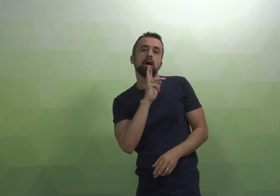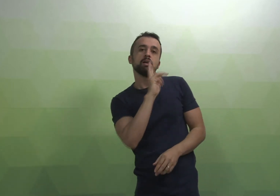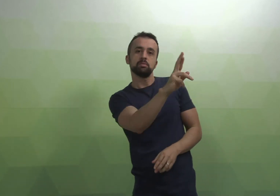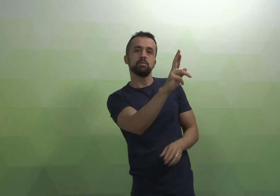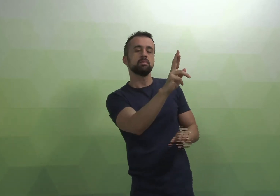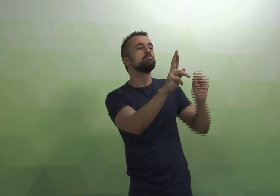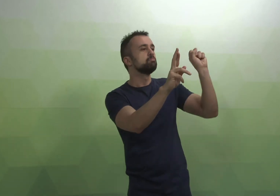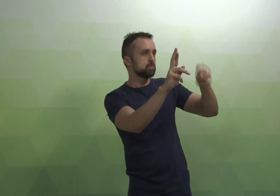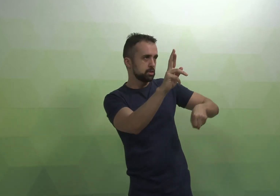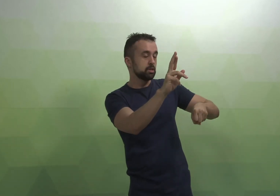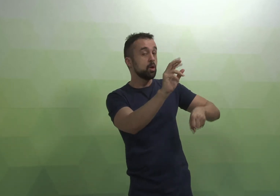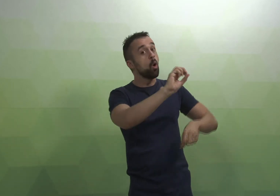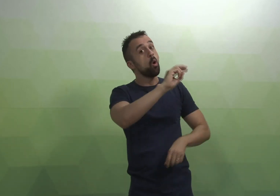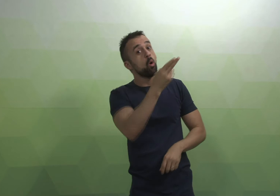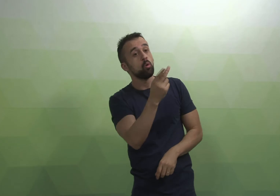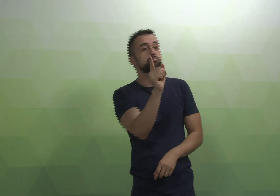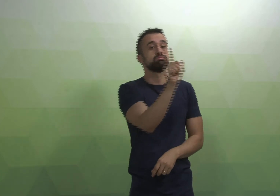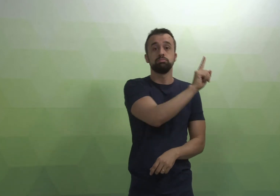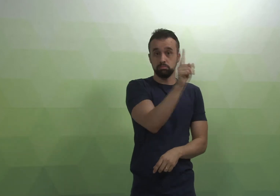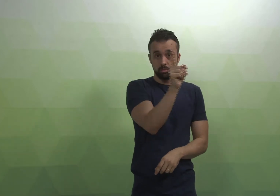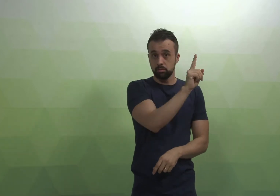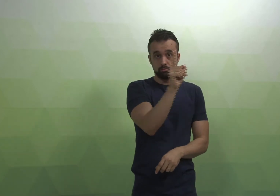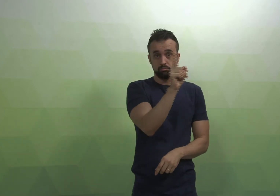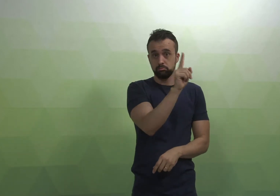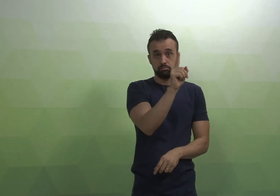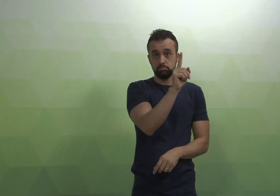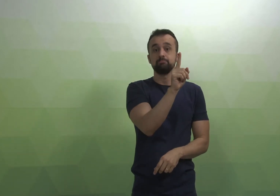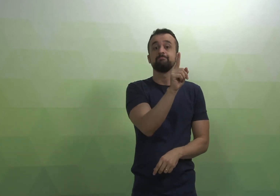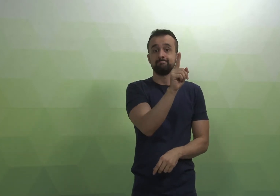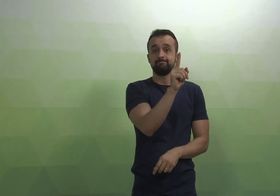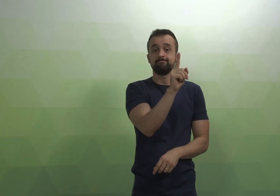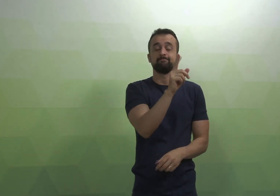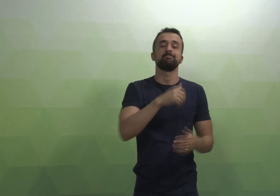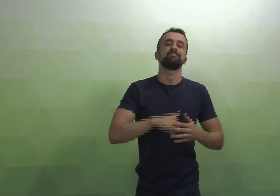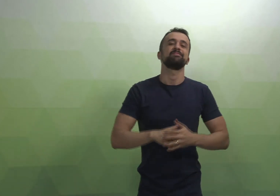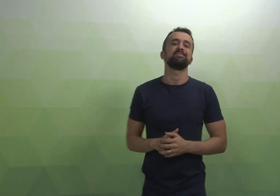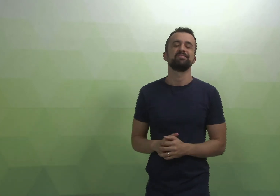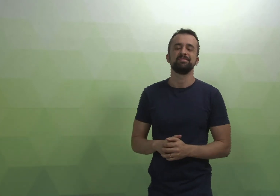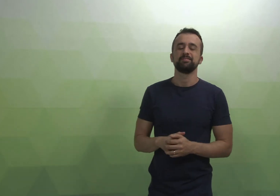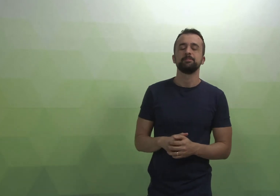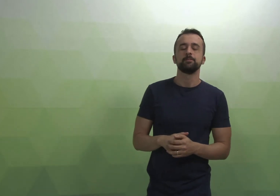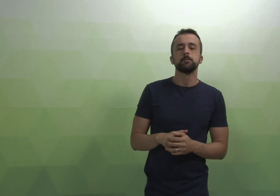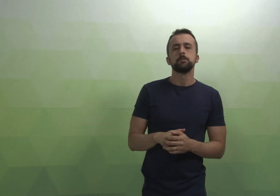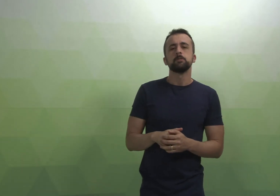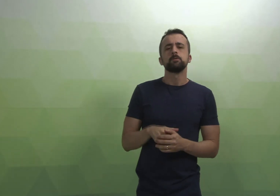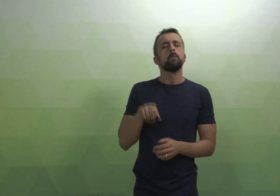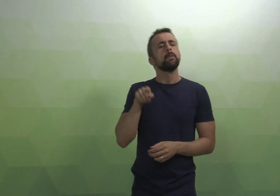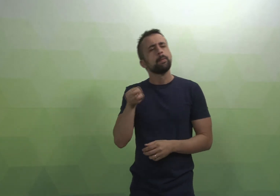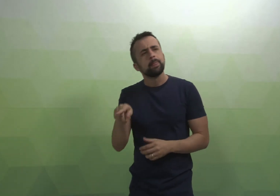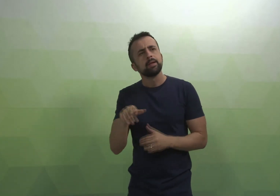ou seja, são perguntas em que a resposta só pode ser sim ou não.